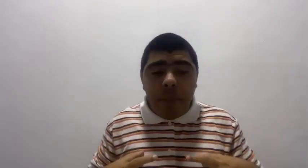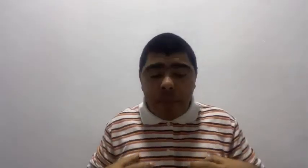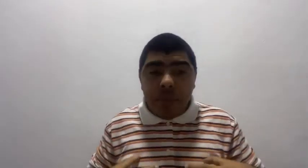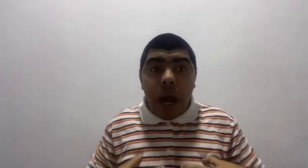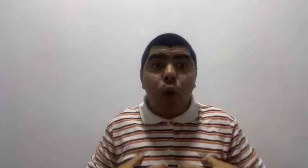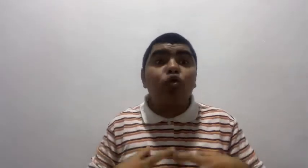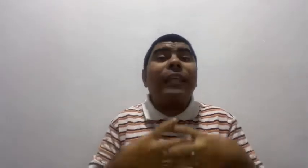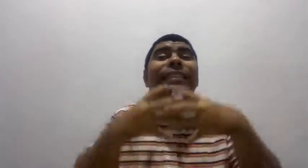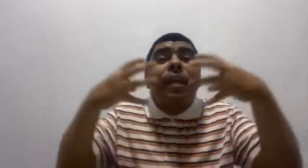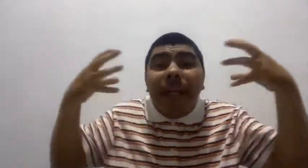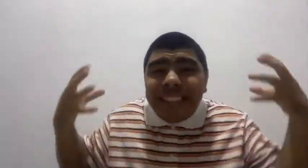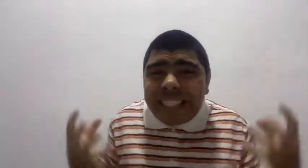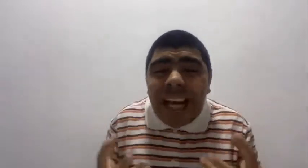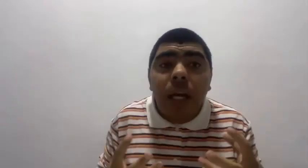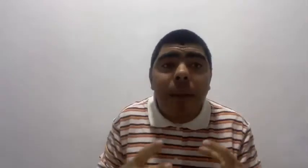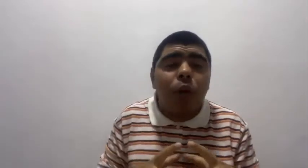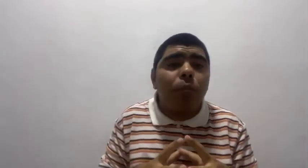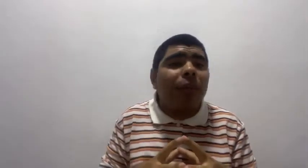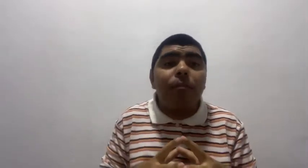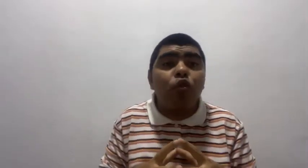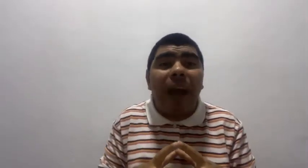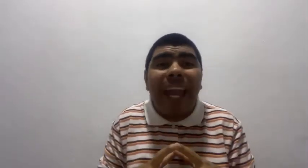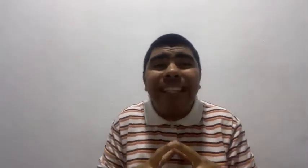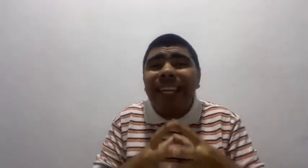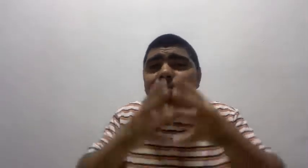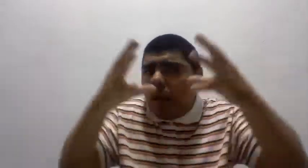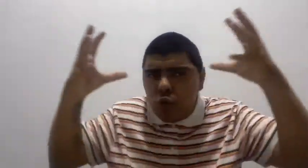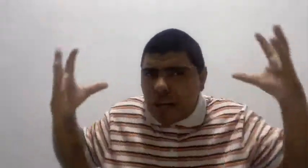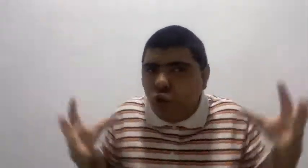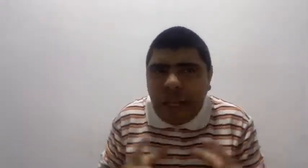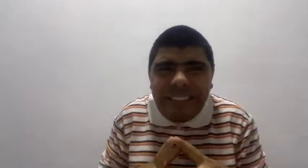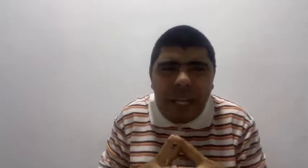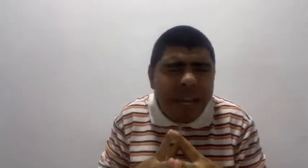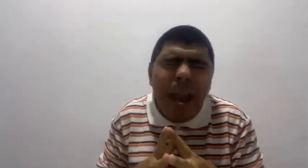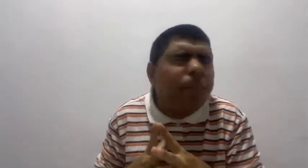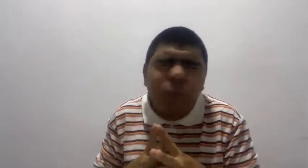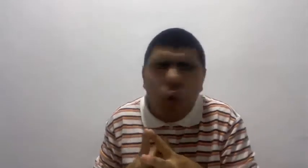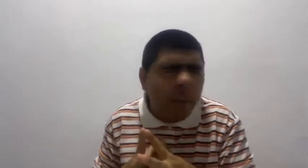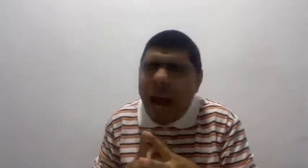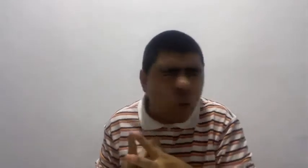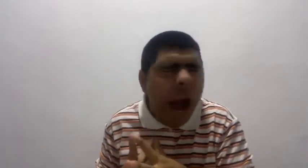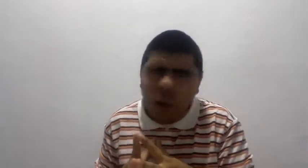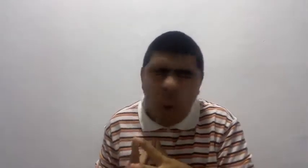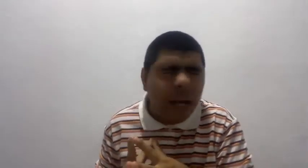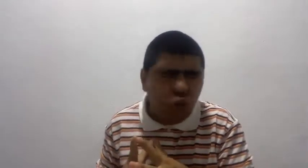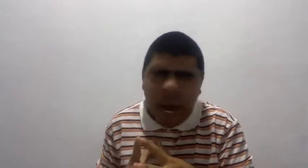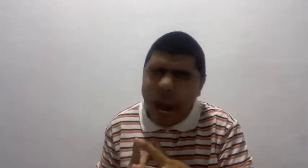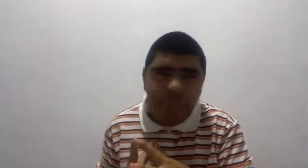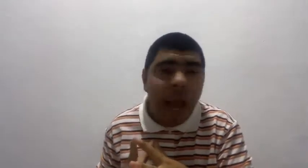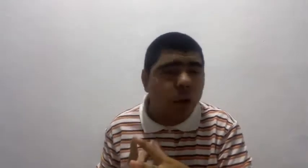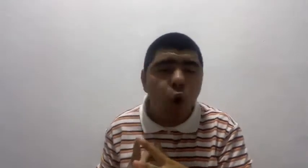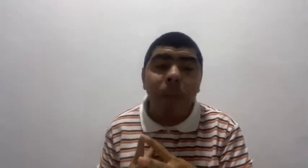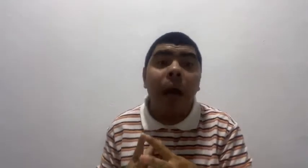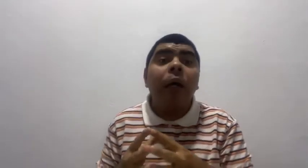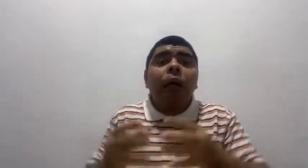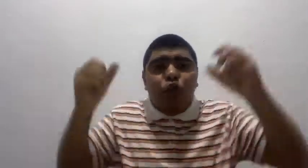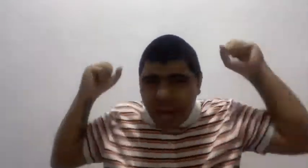amén, aún sentimental, hermano, porque hay mucha gente inmadura en los sentimientos. Macuacua, senda, coma.